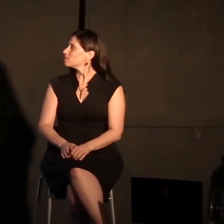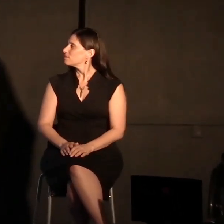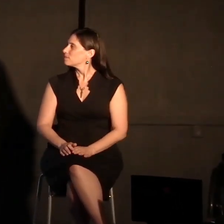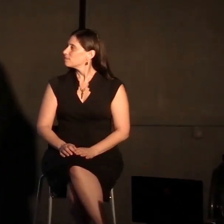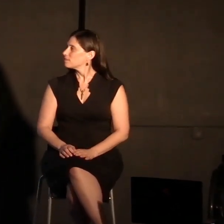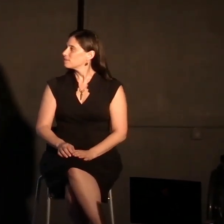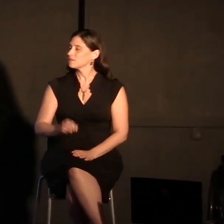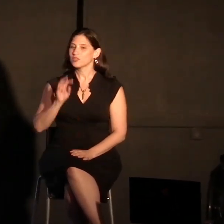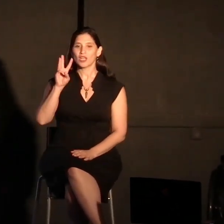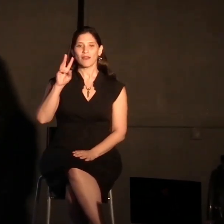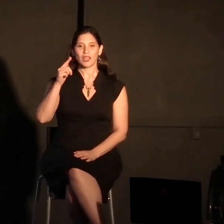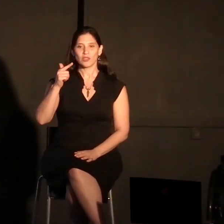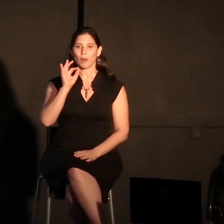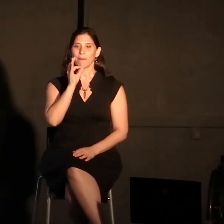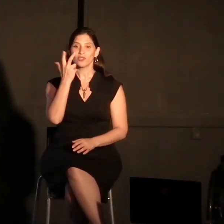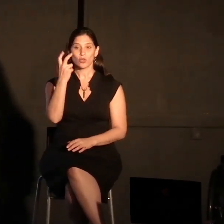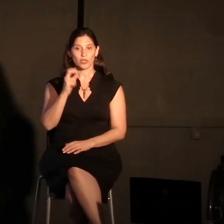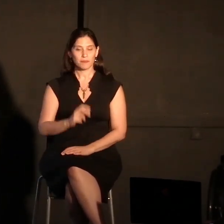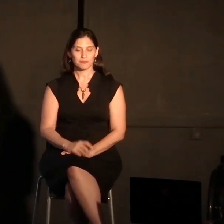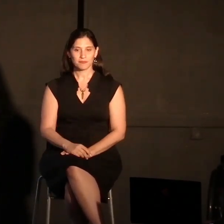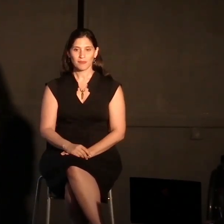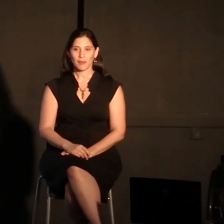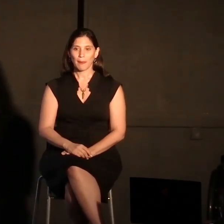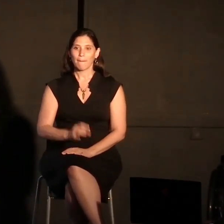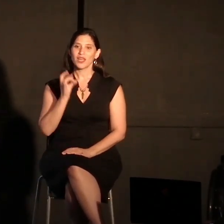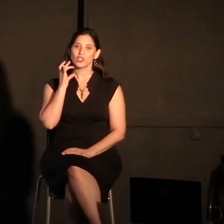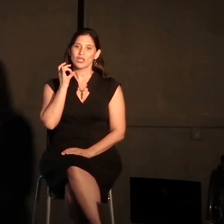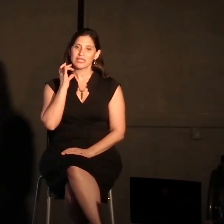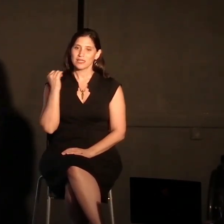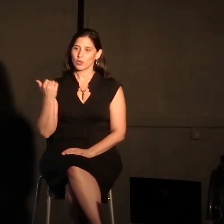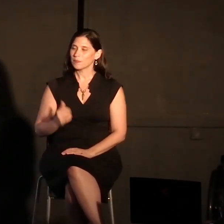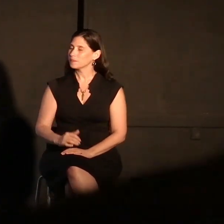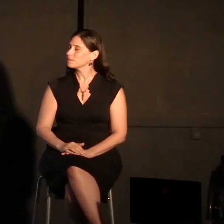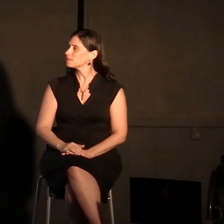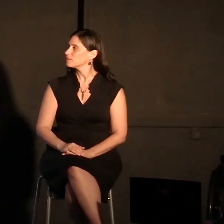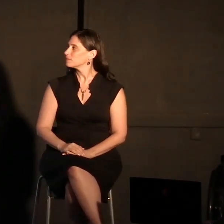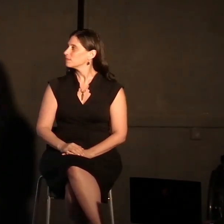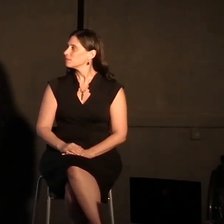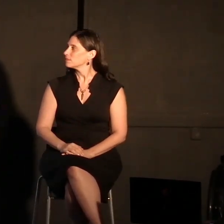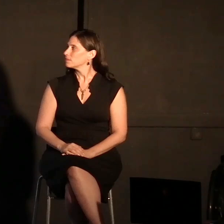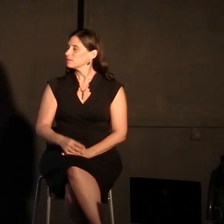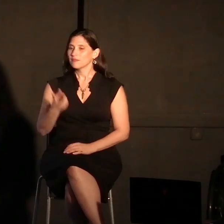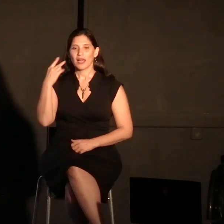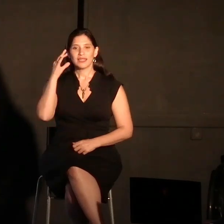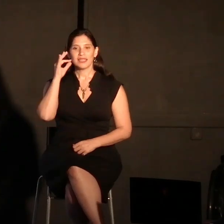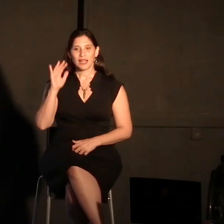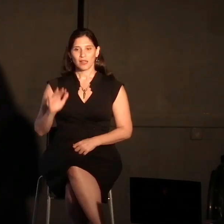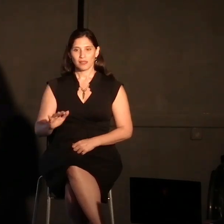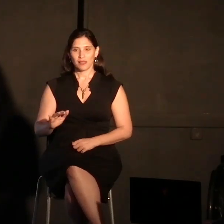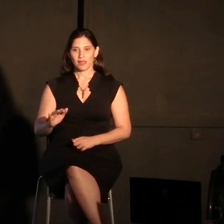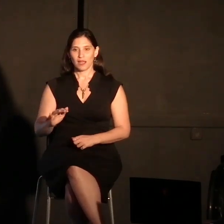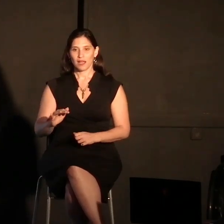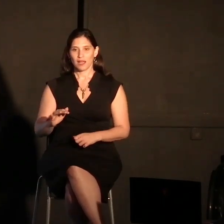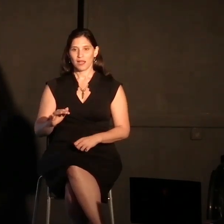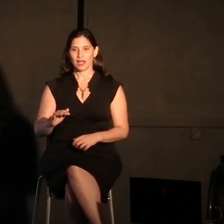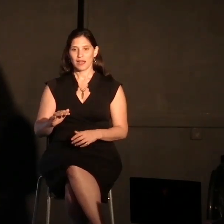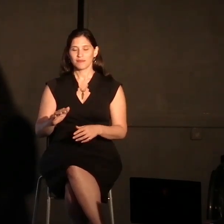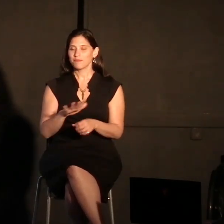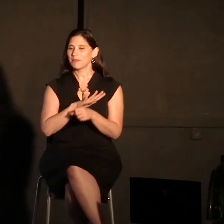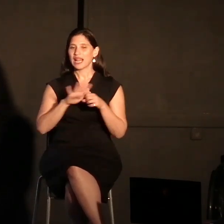אני שרב גרשון בת 30 בראשון לציון הייתי ילדה מלאת